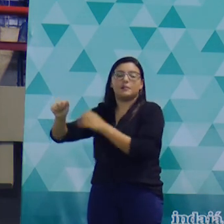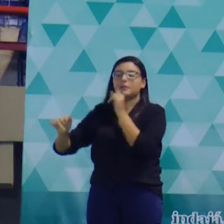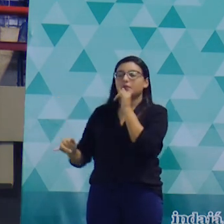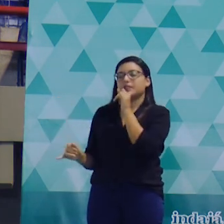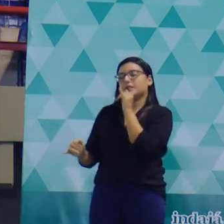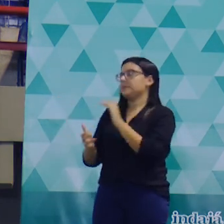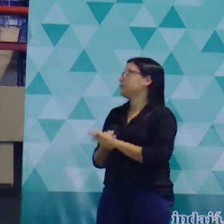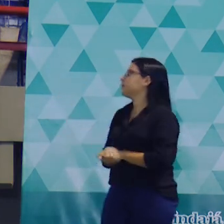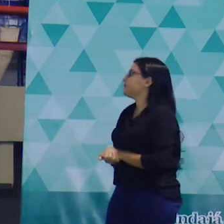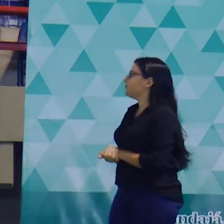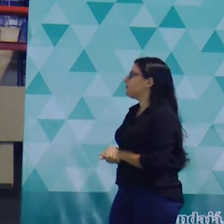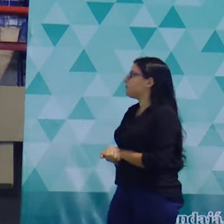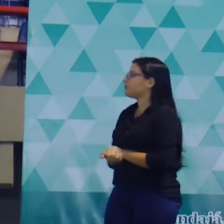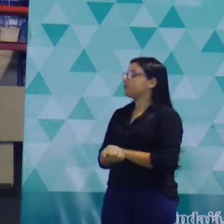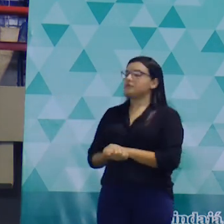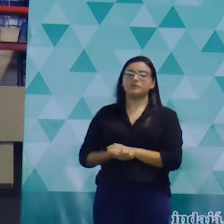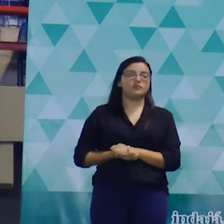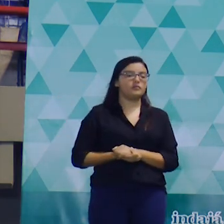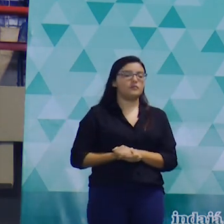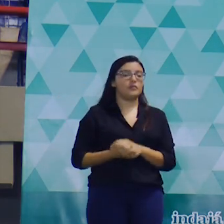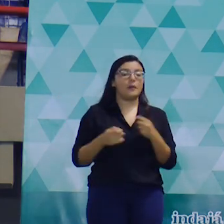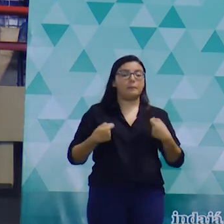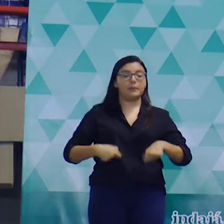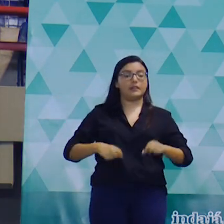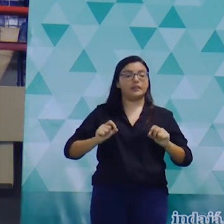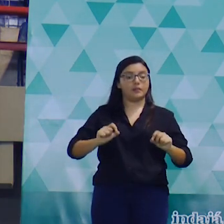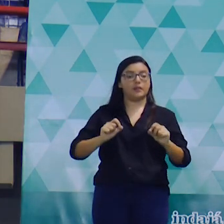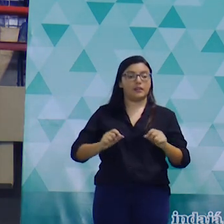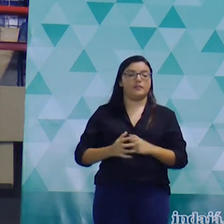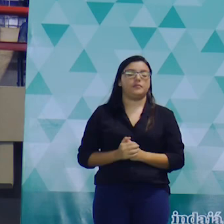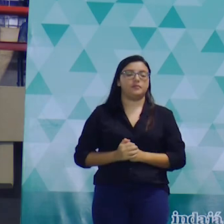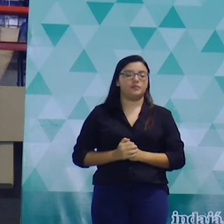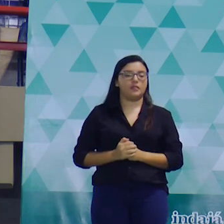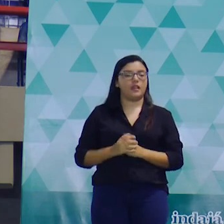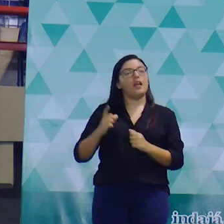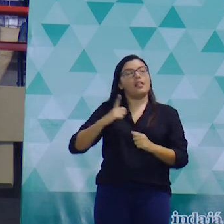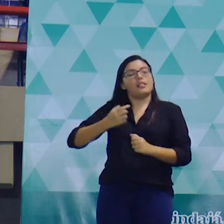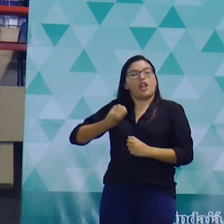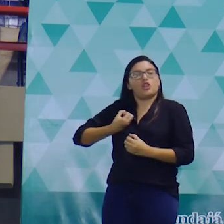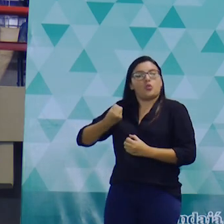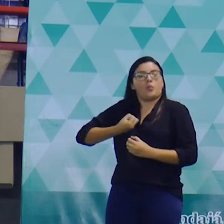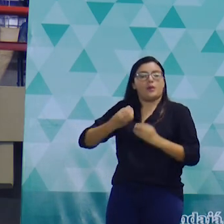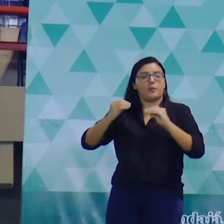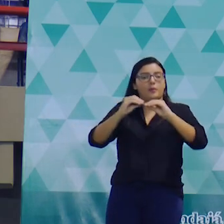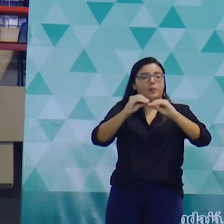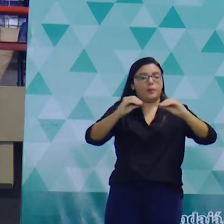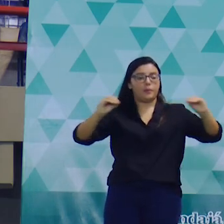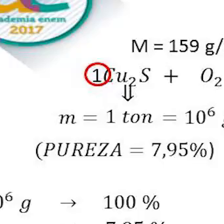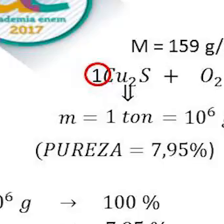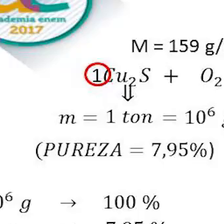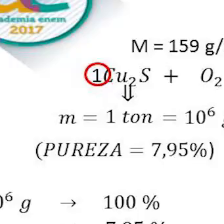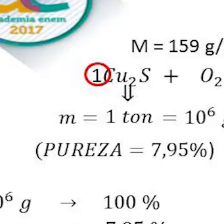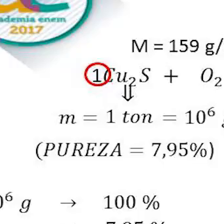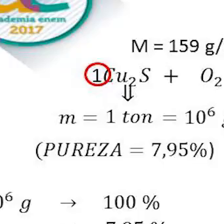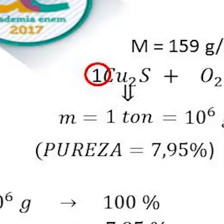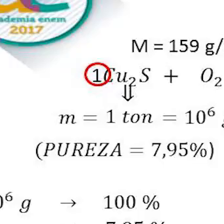problema. O que é que eu preciso? Ó? A equação balanceada já foi